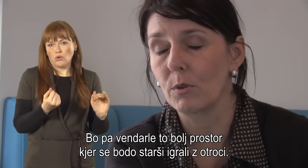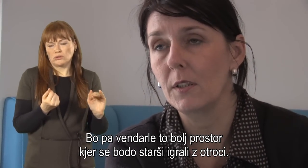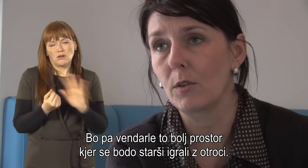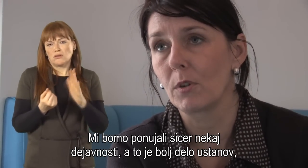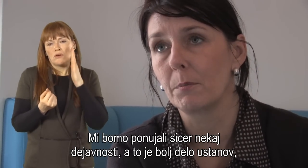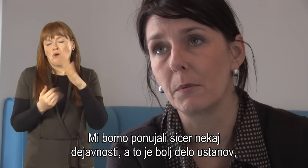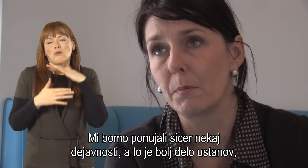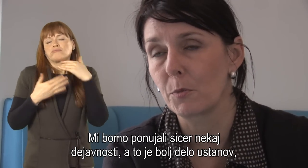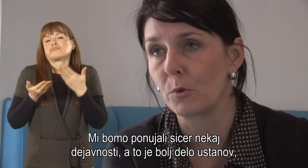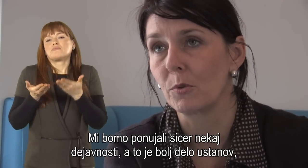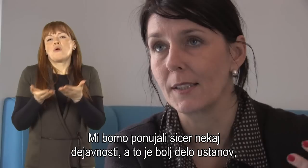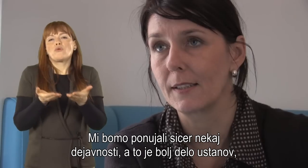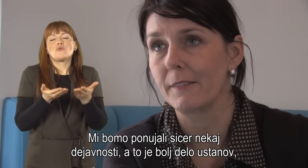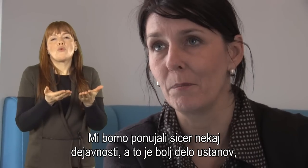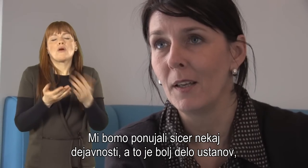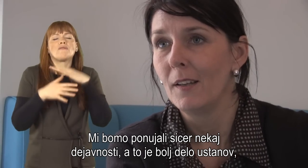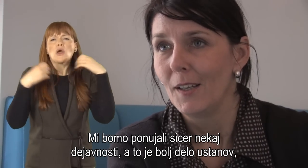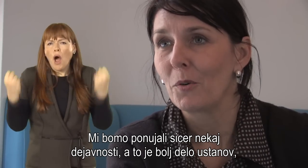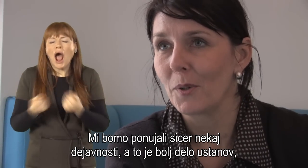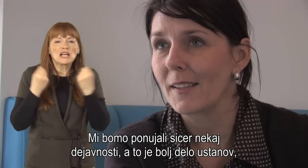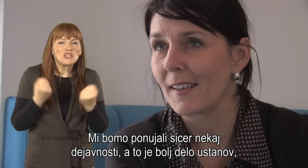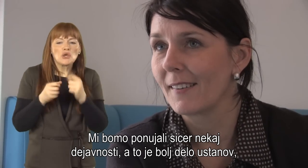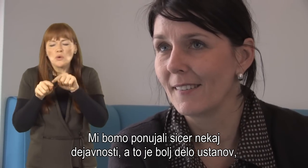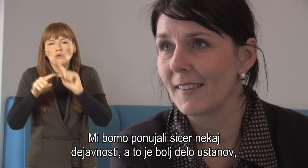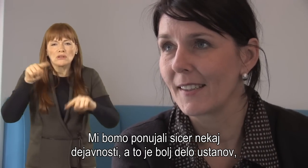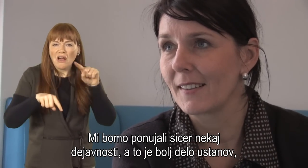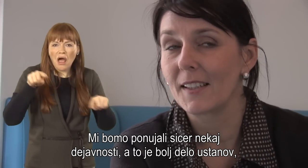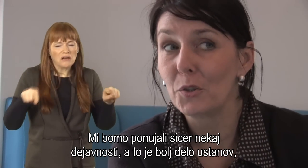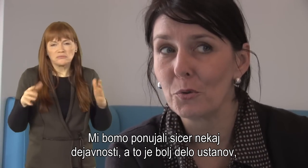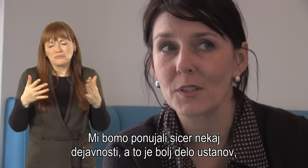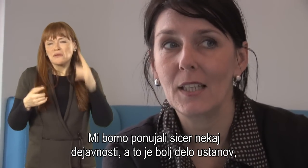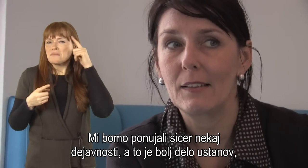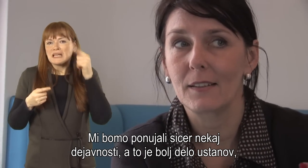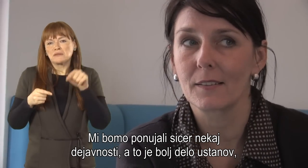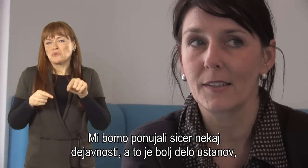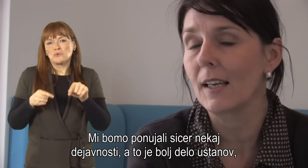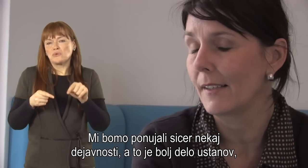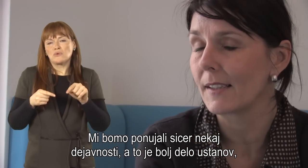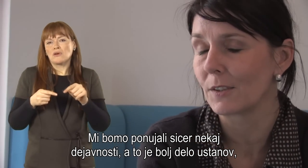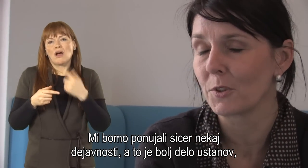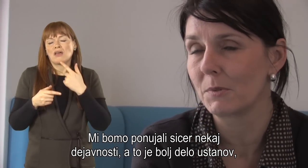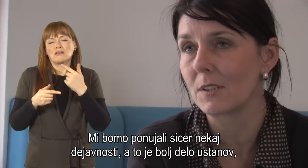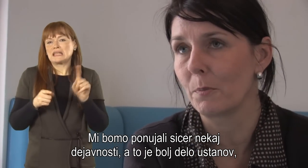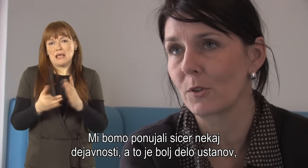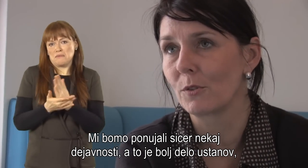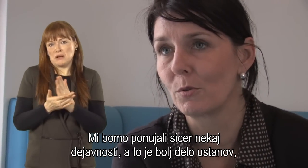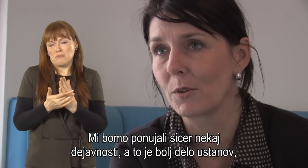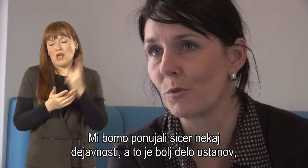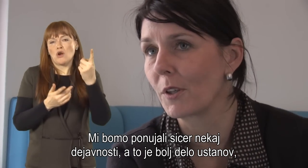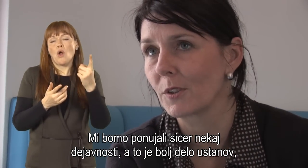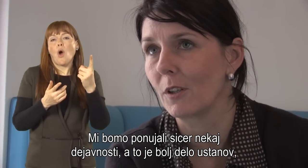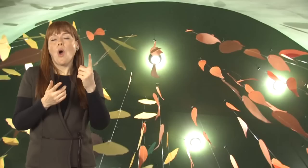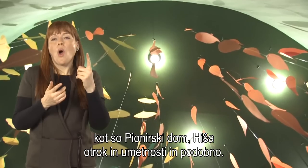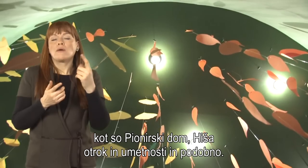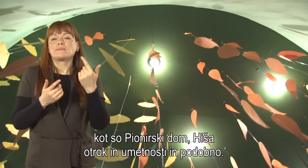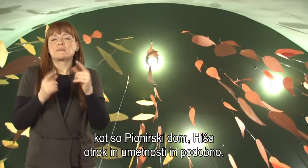igrali z otroki, ne toliko, da bi jim mi pač ponujali, zdaj ne vem, koliko enih aktivnosti, ne vem kaj, ne, ker zato se mi zdi, da so pač tukaj tudi